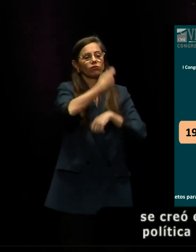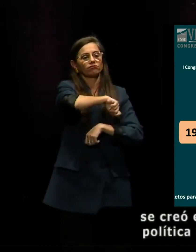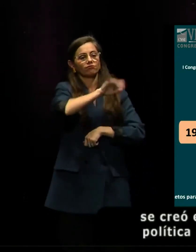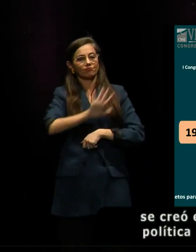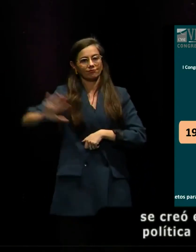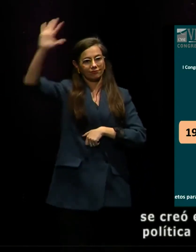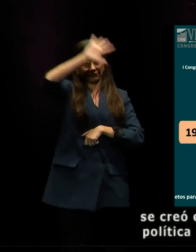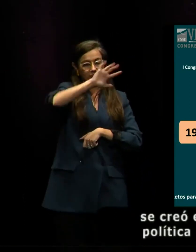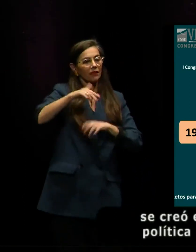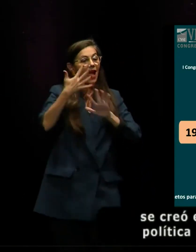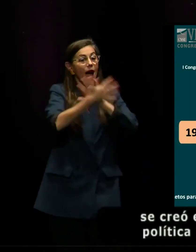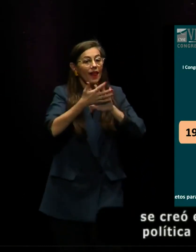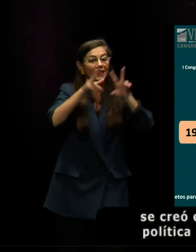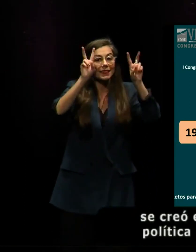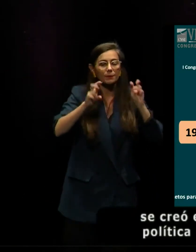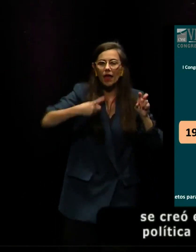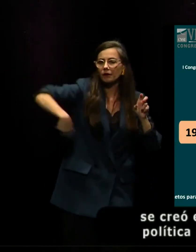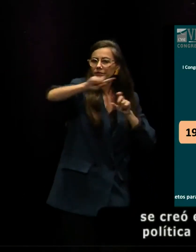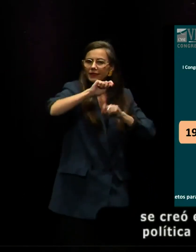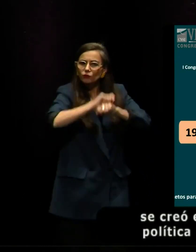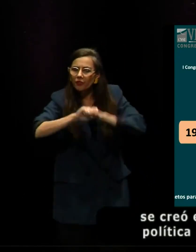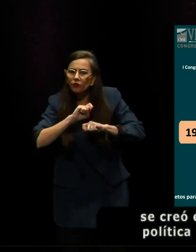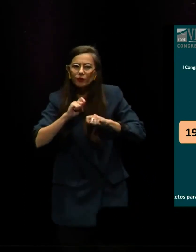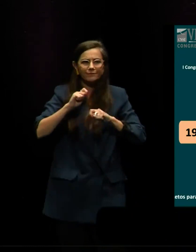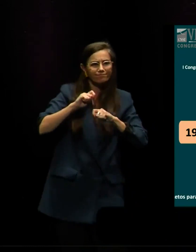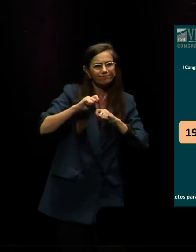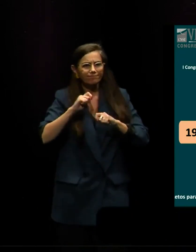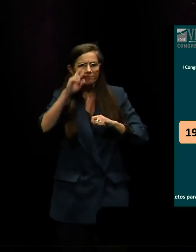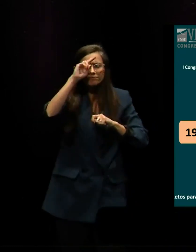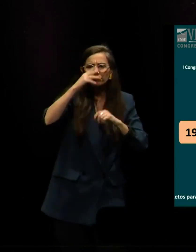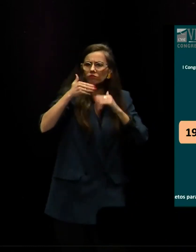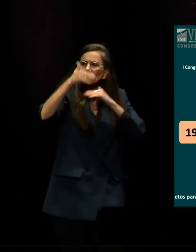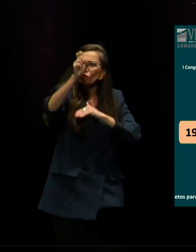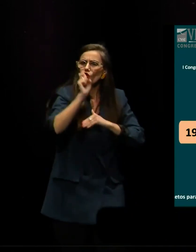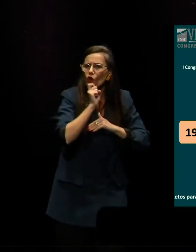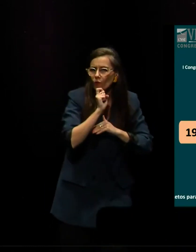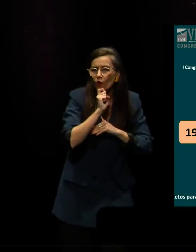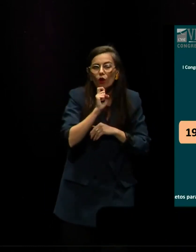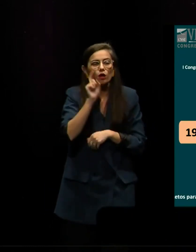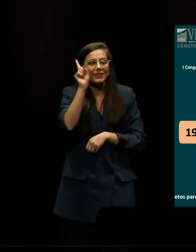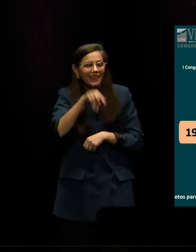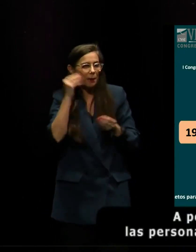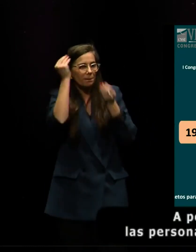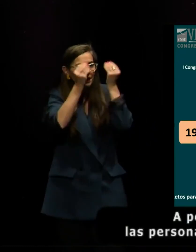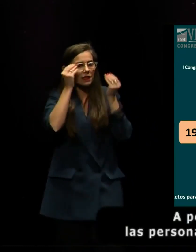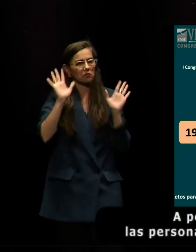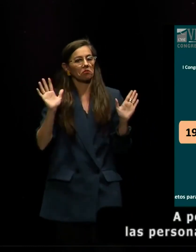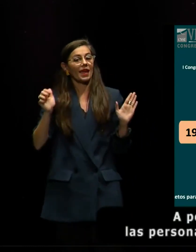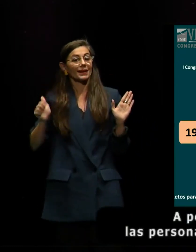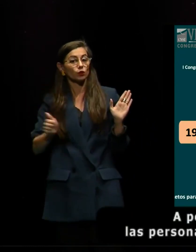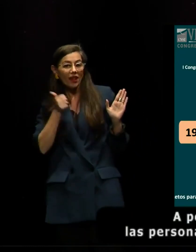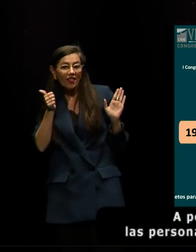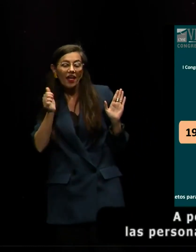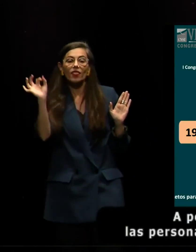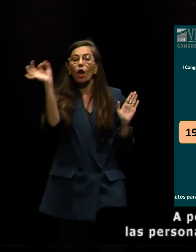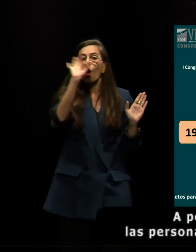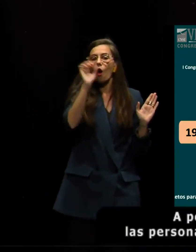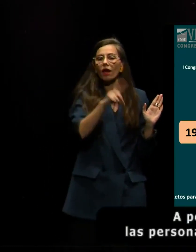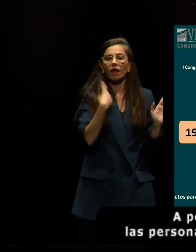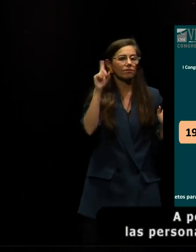no sé si el primer encuentro de personas sordas, del movimiento asociativo de personas sordas o el primer